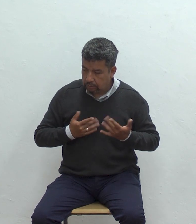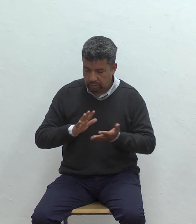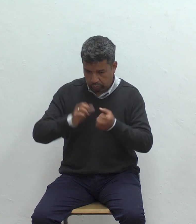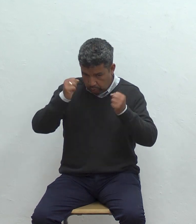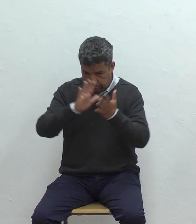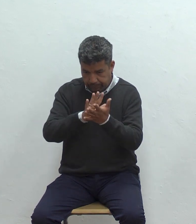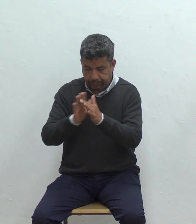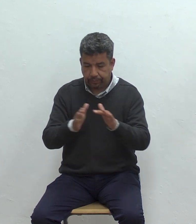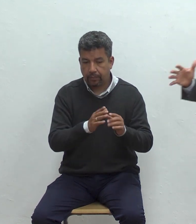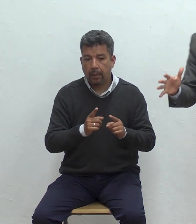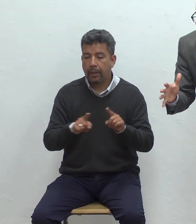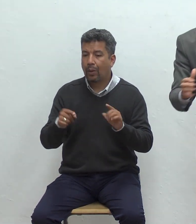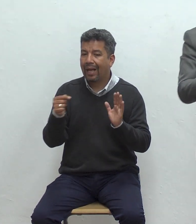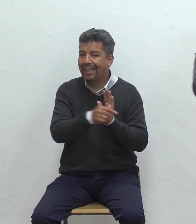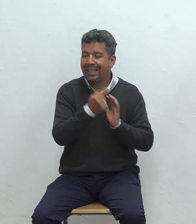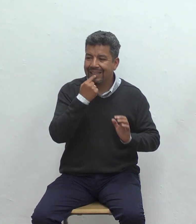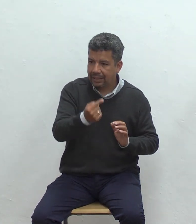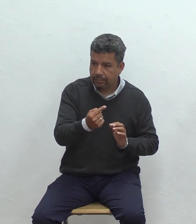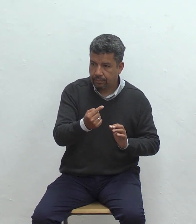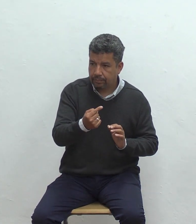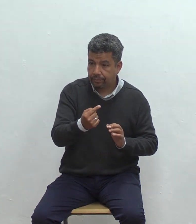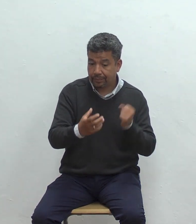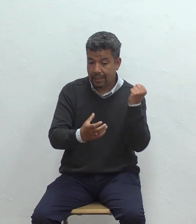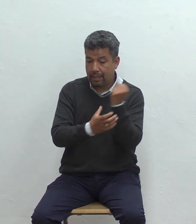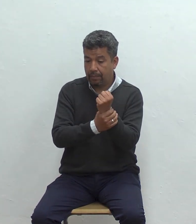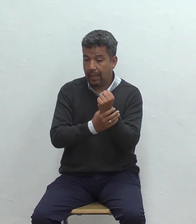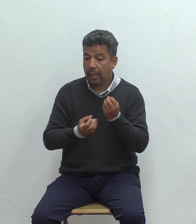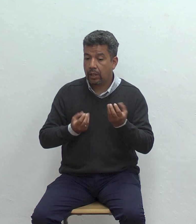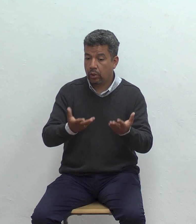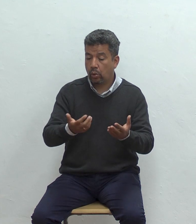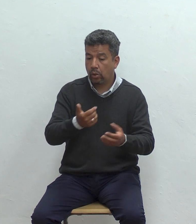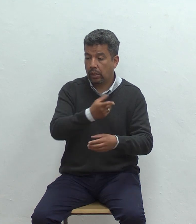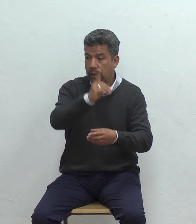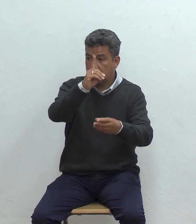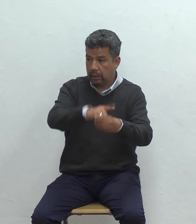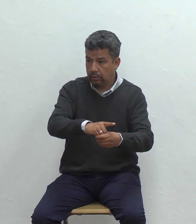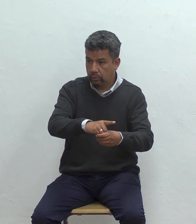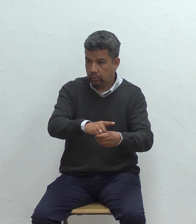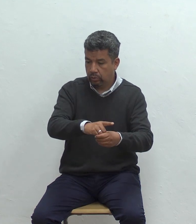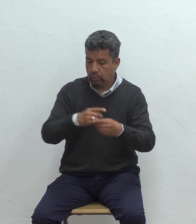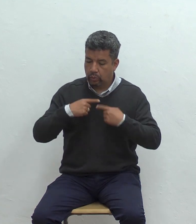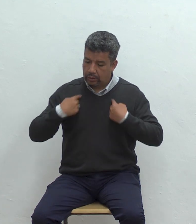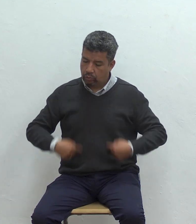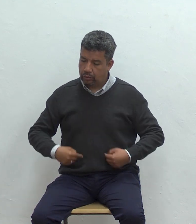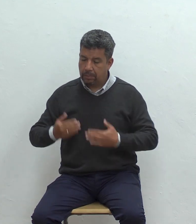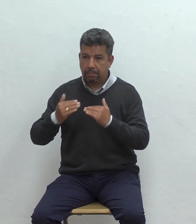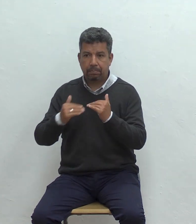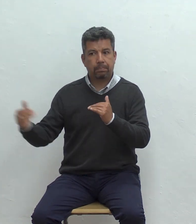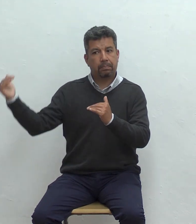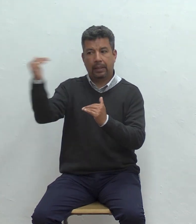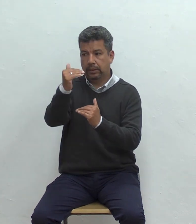preocupe. Pero aquí está diciendo, Abraham dio los diezmos a Melquisedec, su sacerdocio más